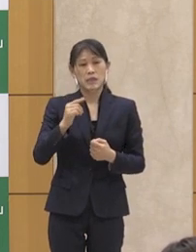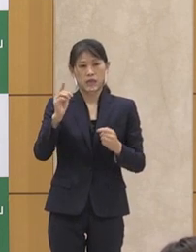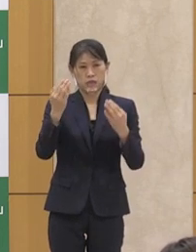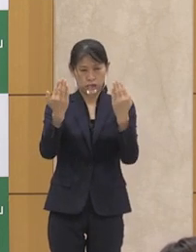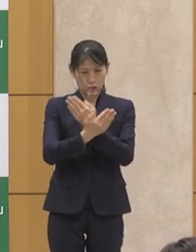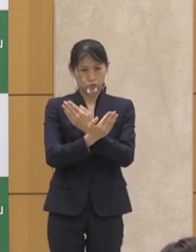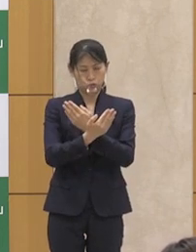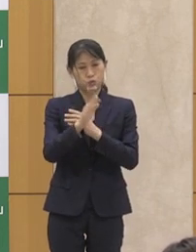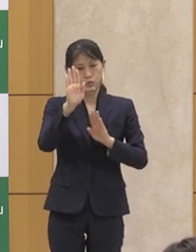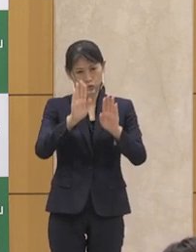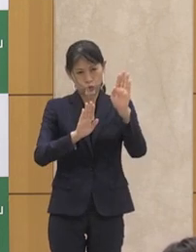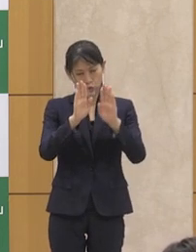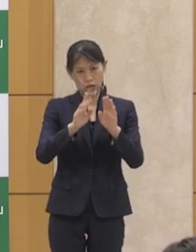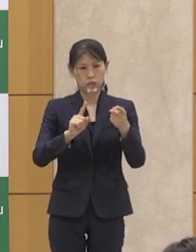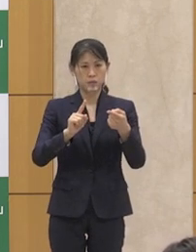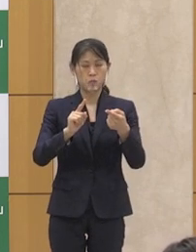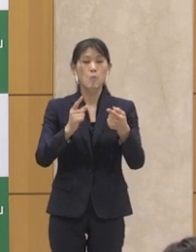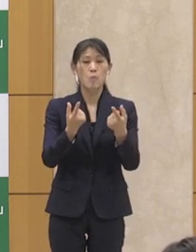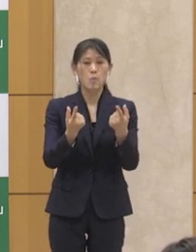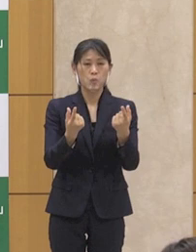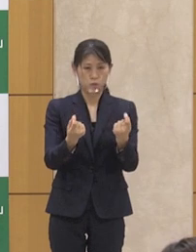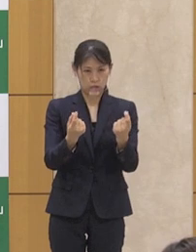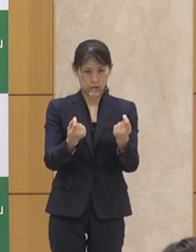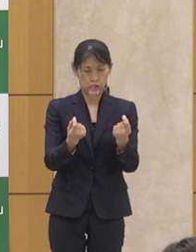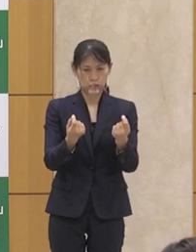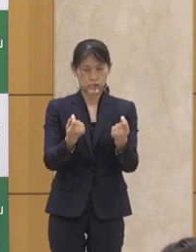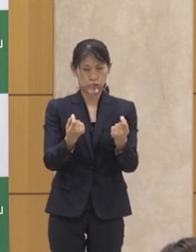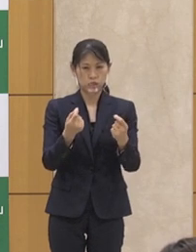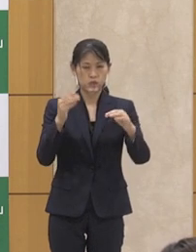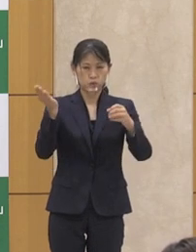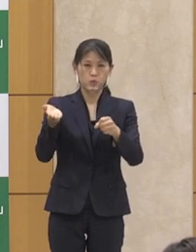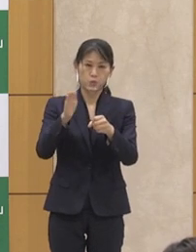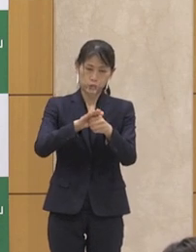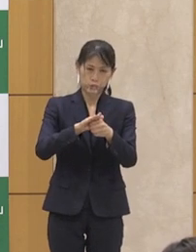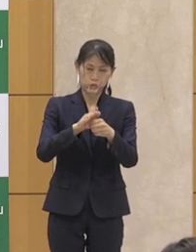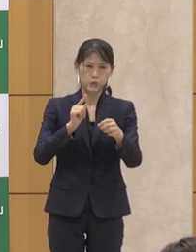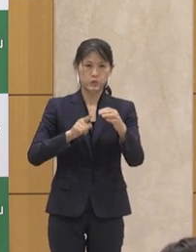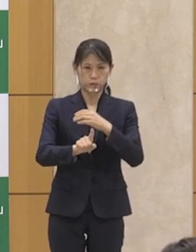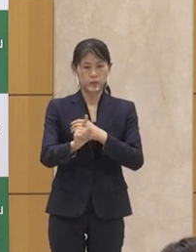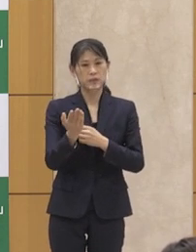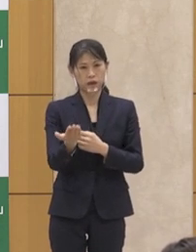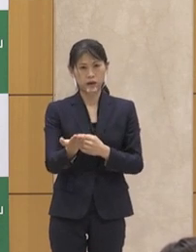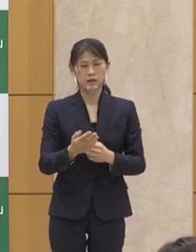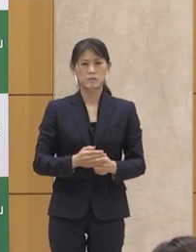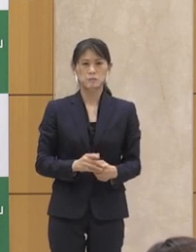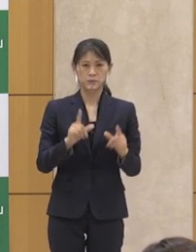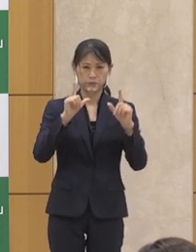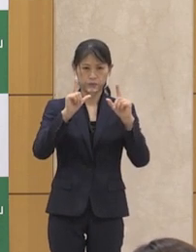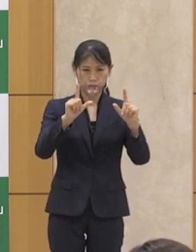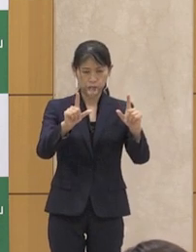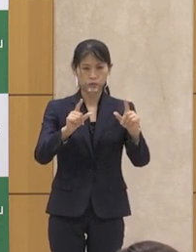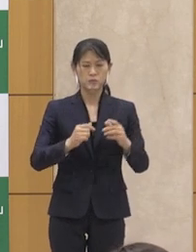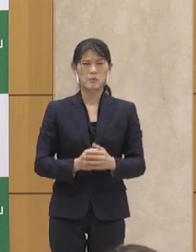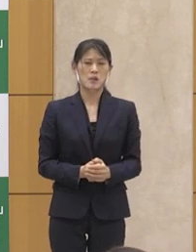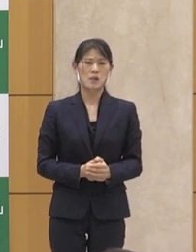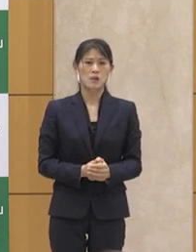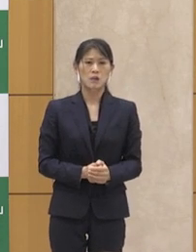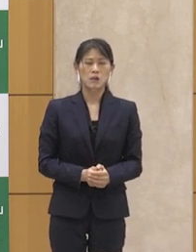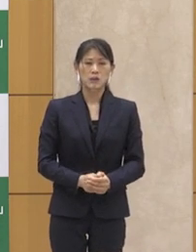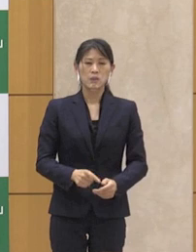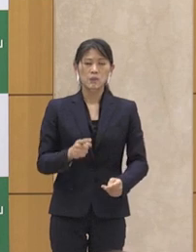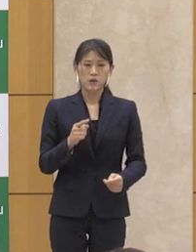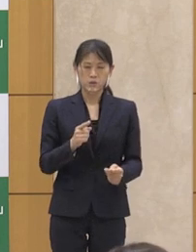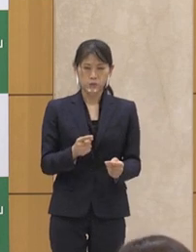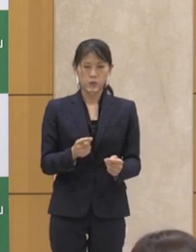ということでしょうか。 まあ、そういった言葉を用いておりませんけれども、基